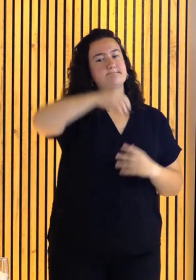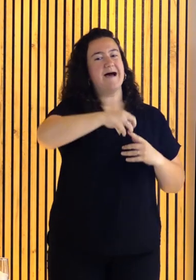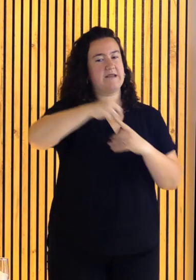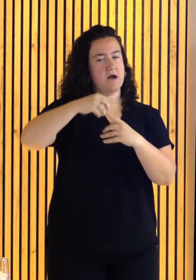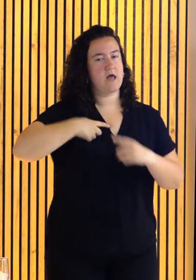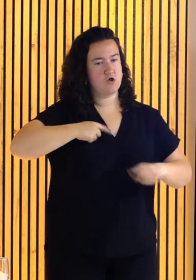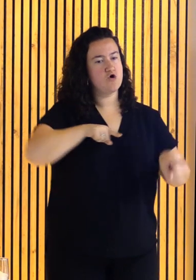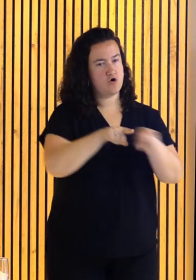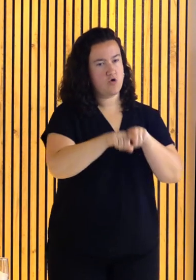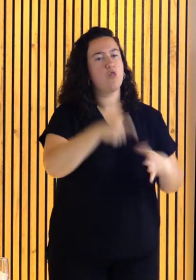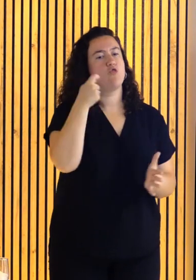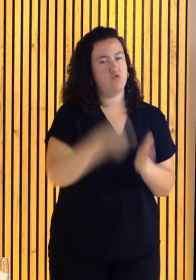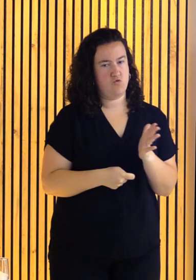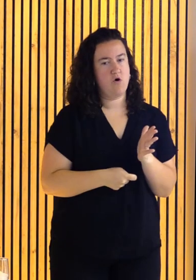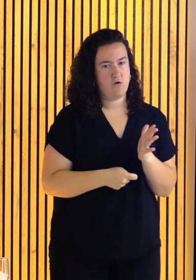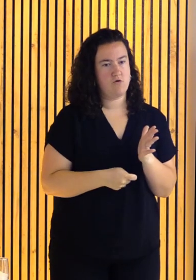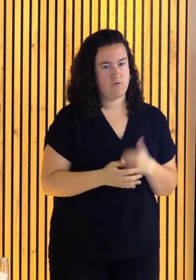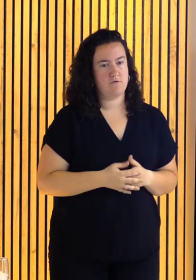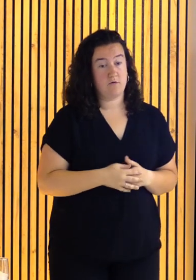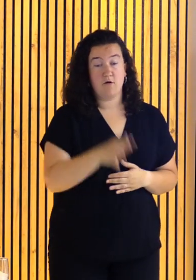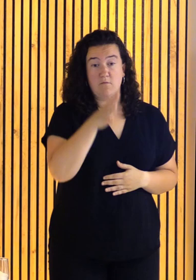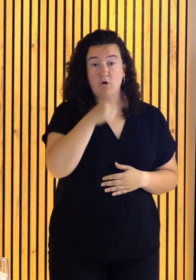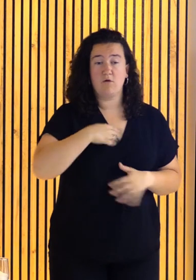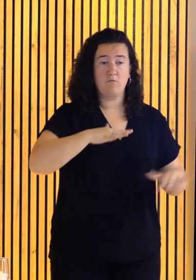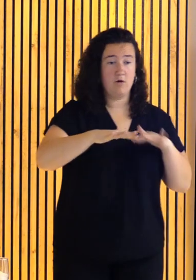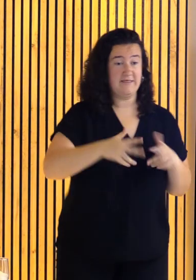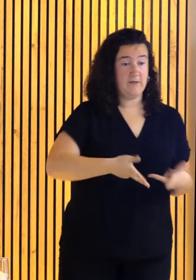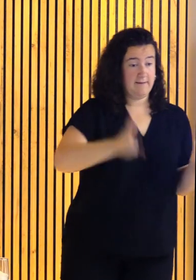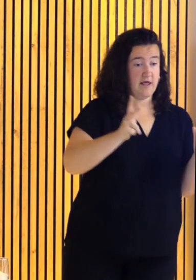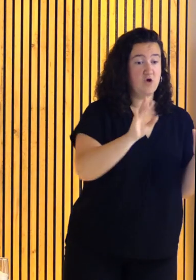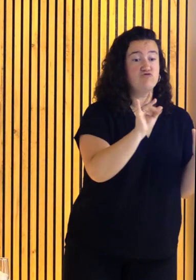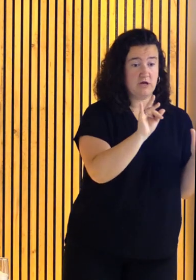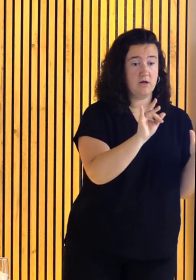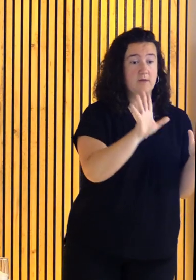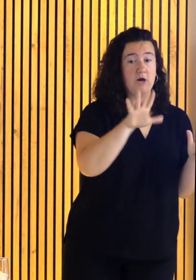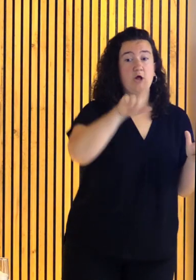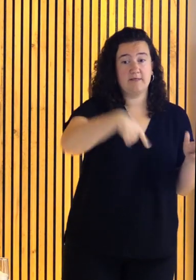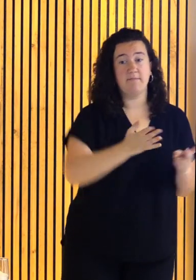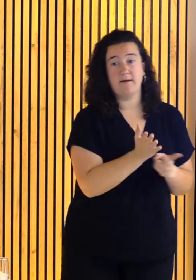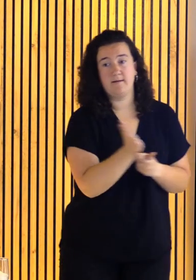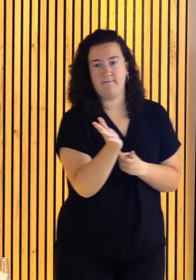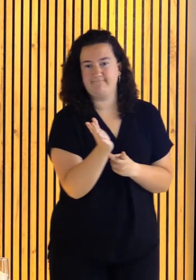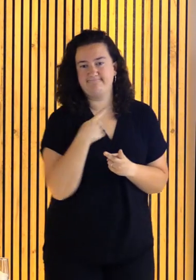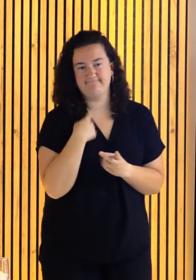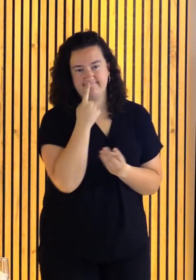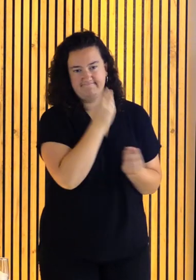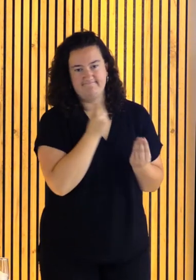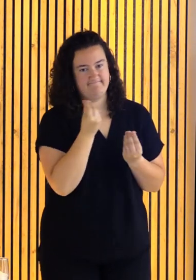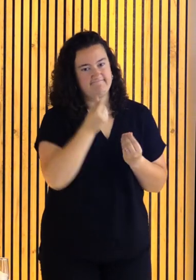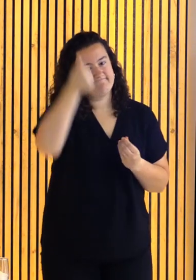bai? Batetik askapen mugimendu badalako, baina beste alde batetik patriarkatu handia sumatzen dalako